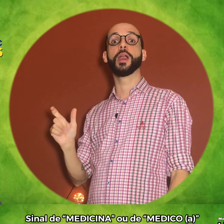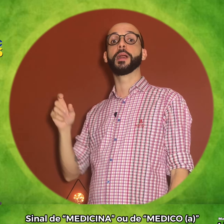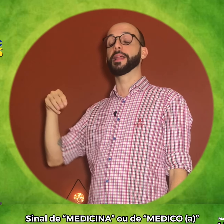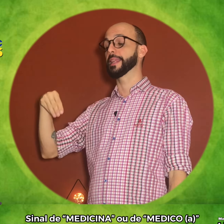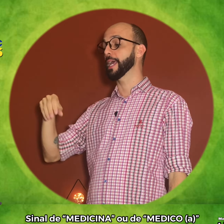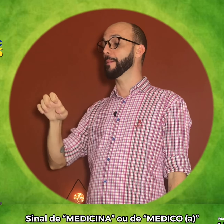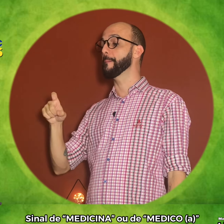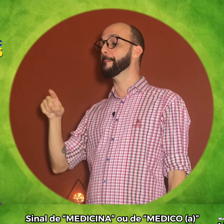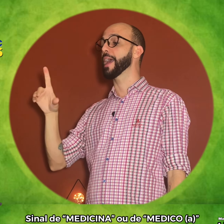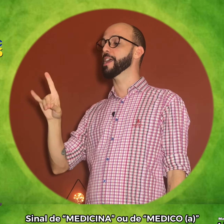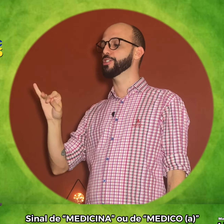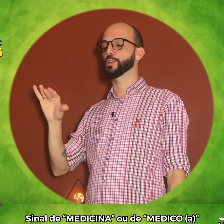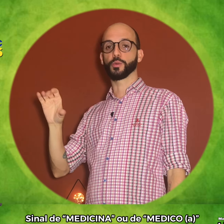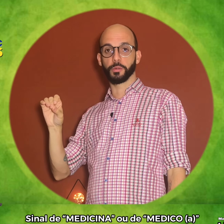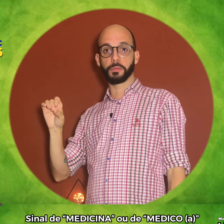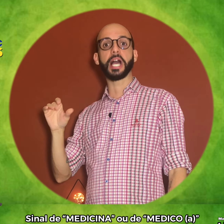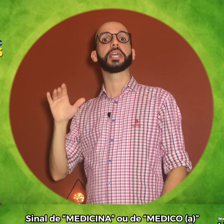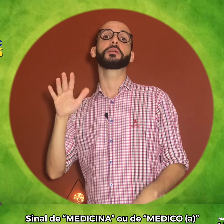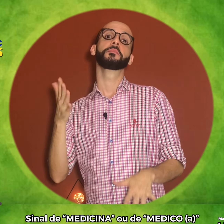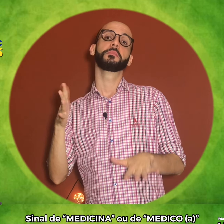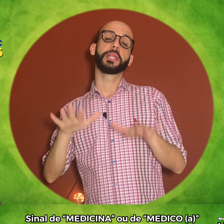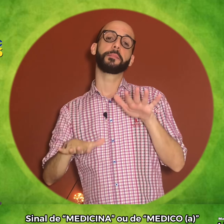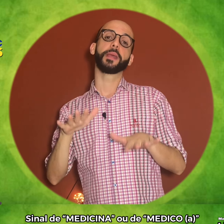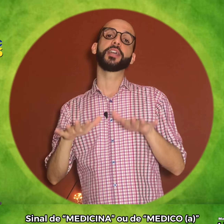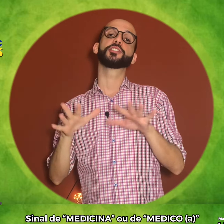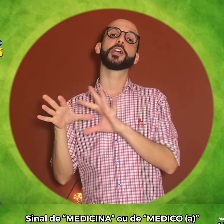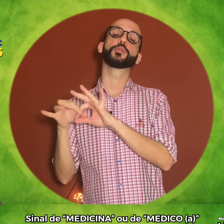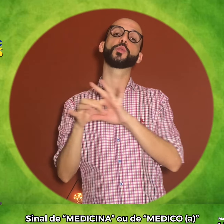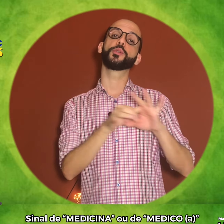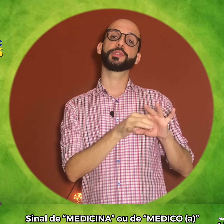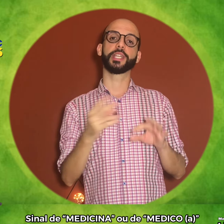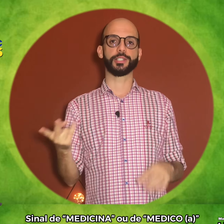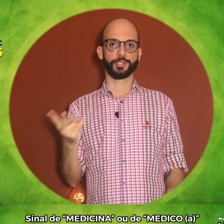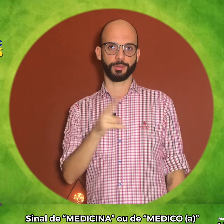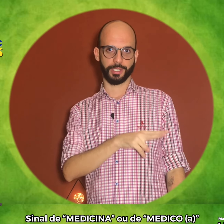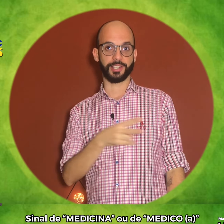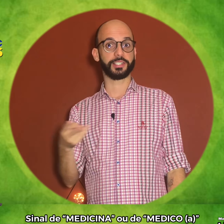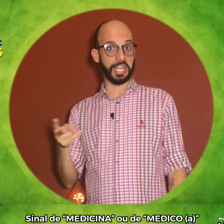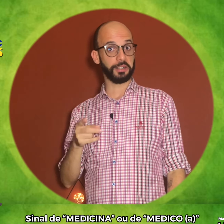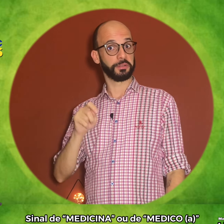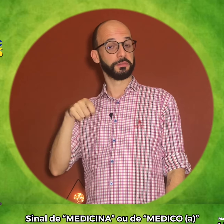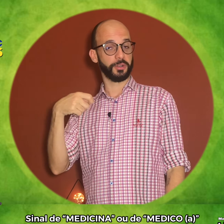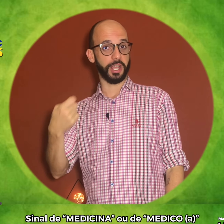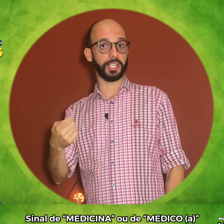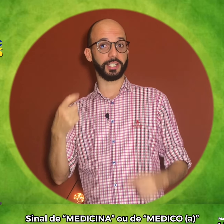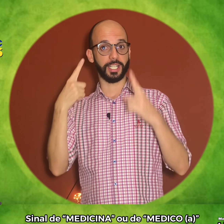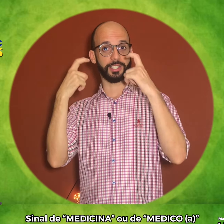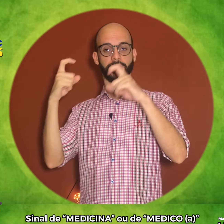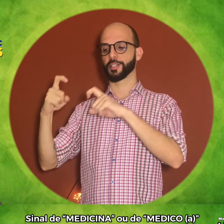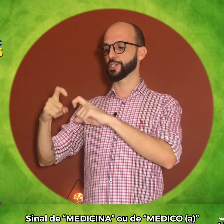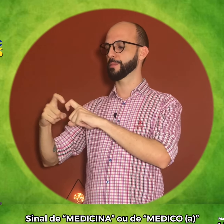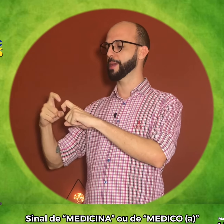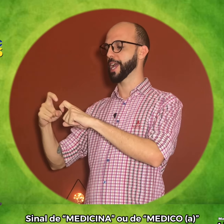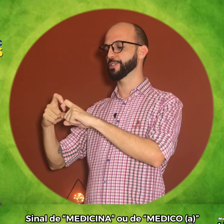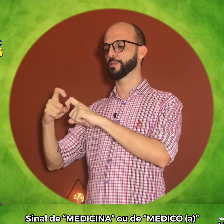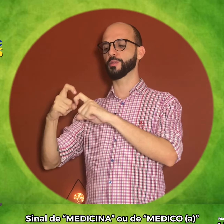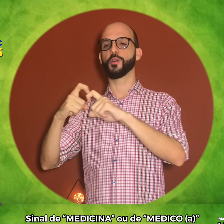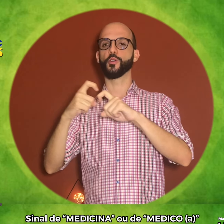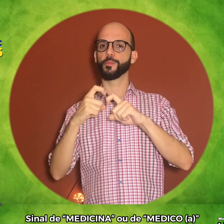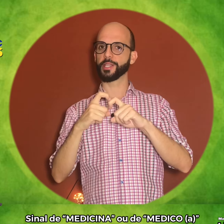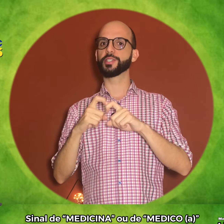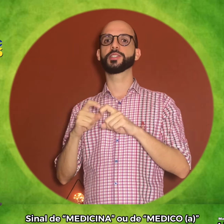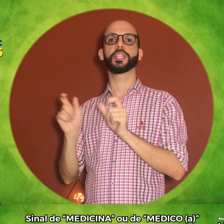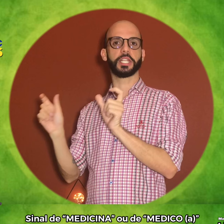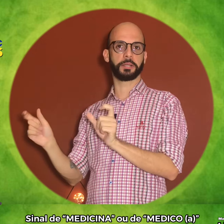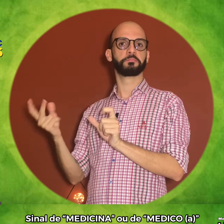sinal de médico. Aí depende do contexto, tá certo? Olha que interessante. Médico